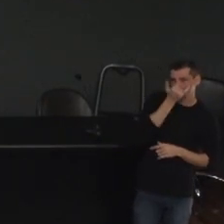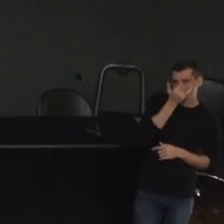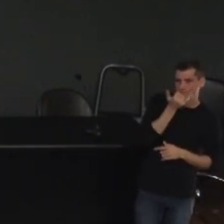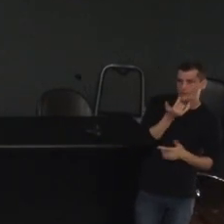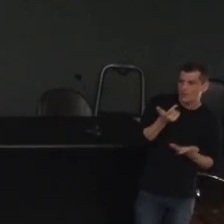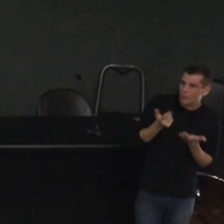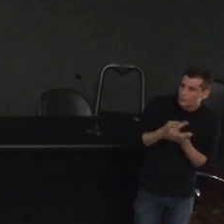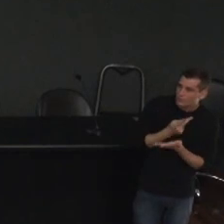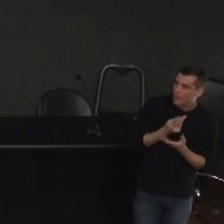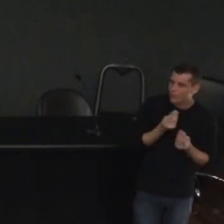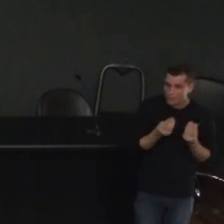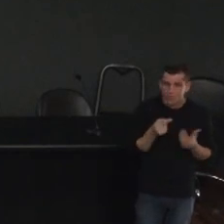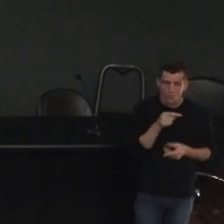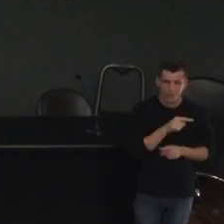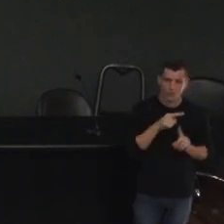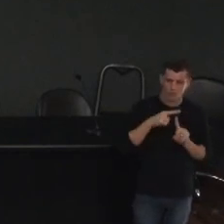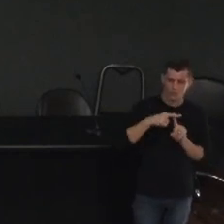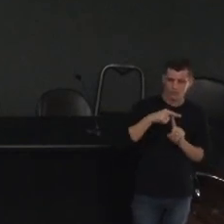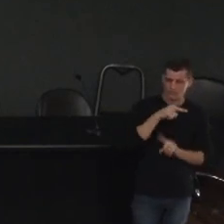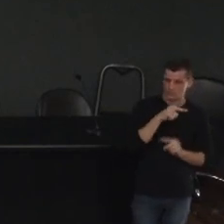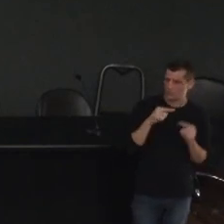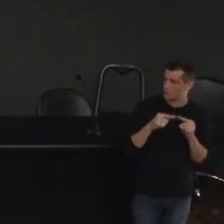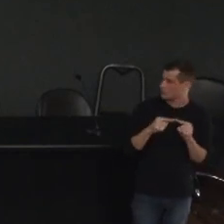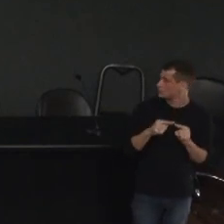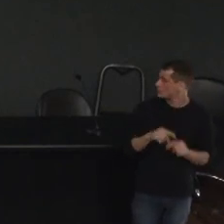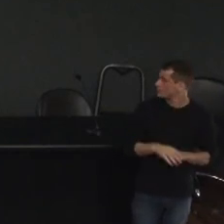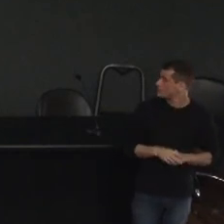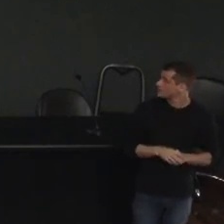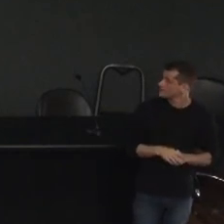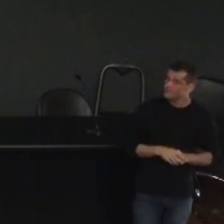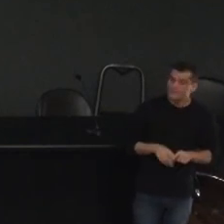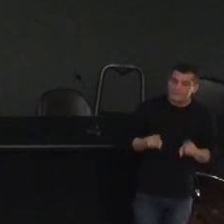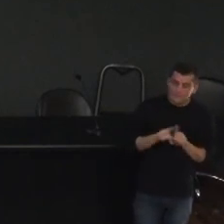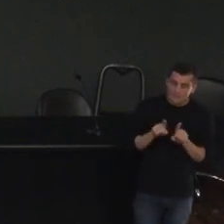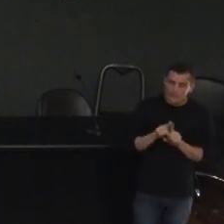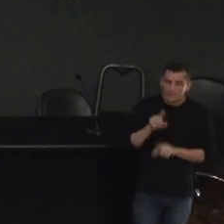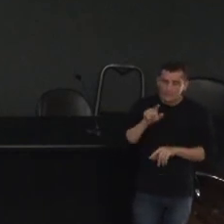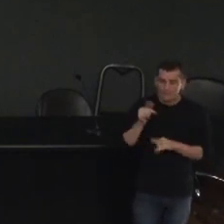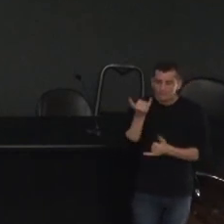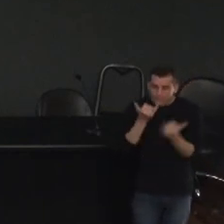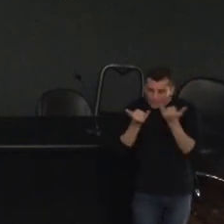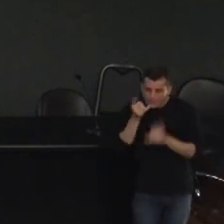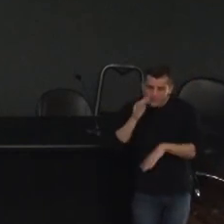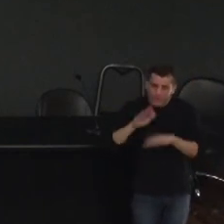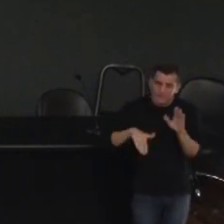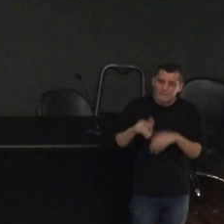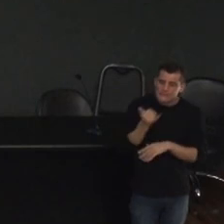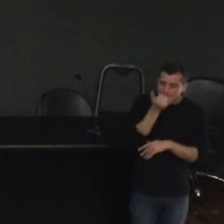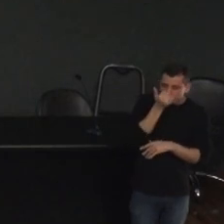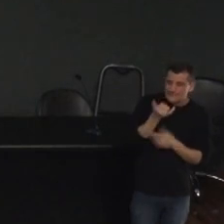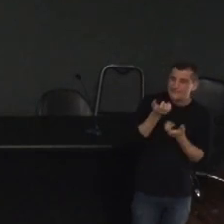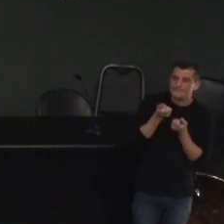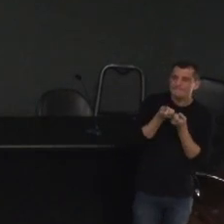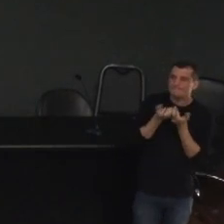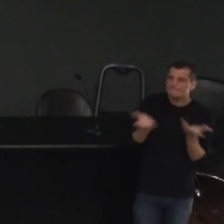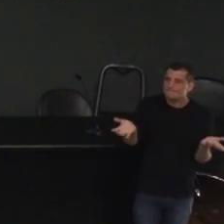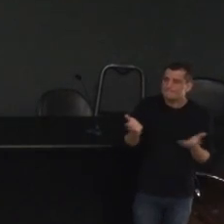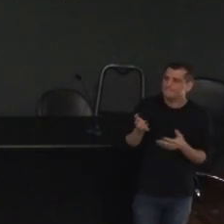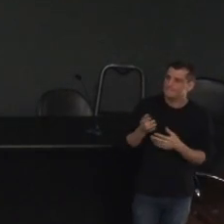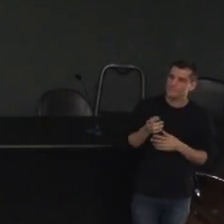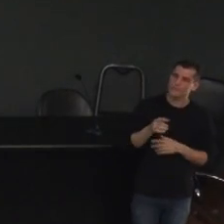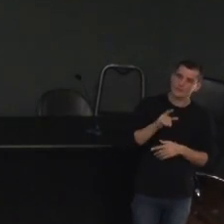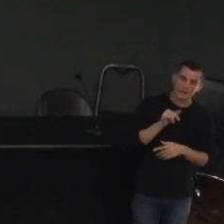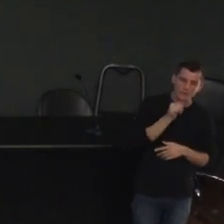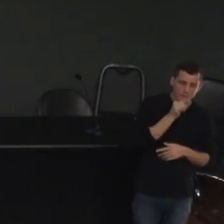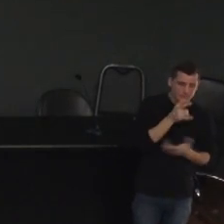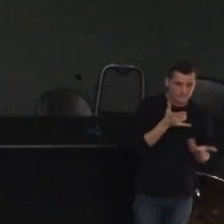destruição perda alteração ou vazamento ainda qualquer forma de tratamento inadequado ao ilícita então um incidente de segurança não é só